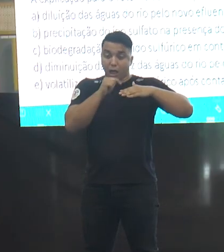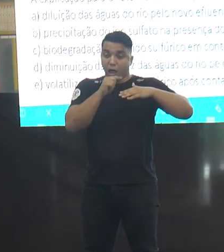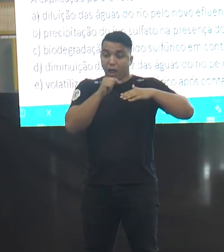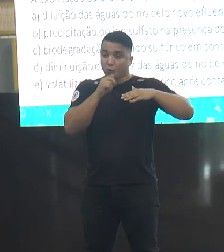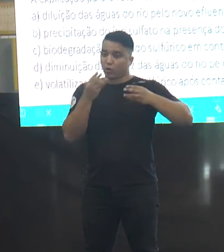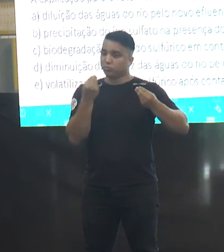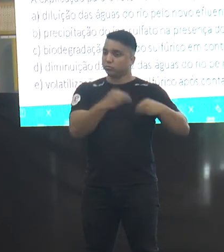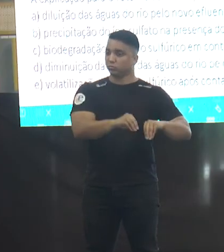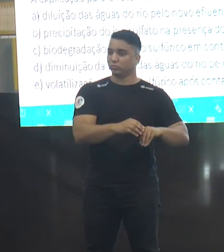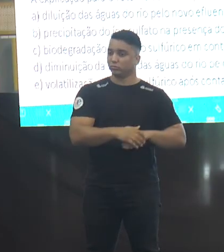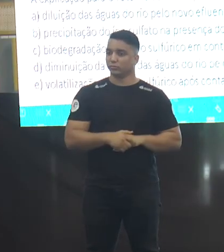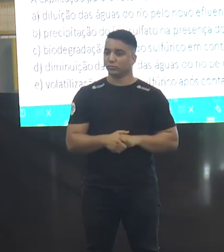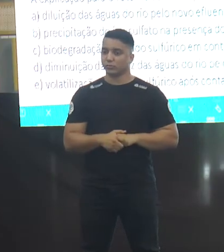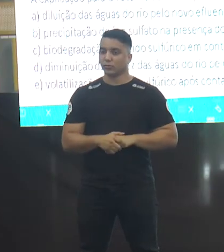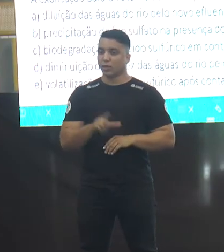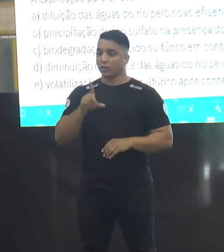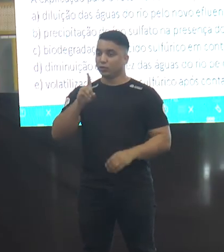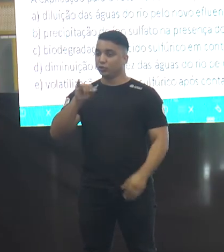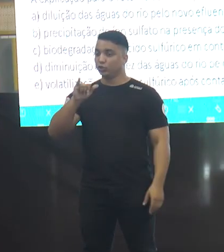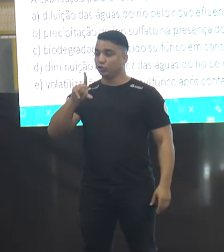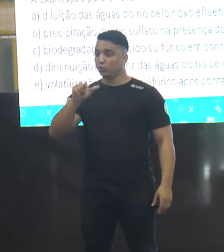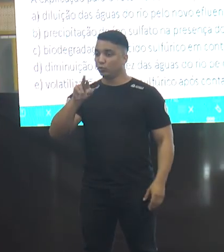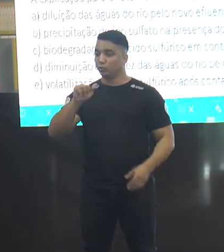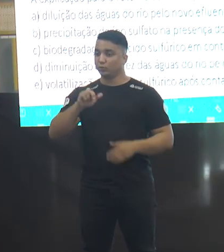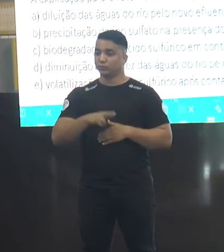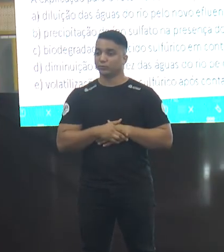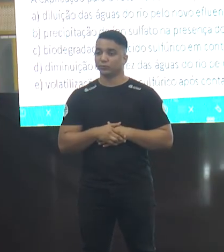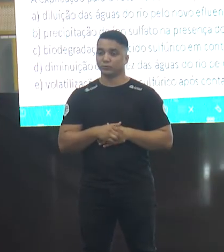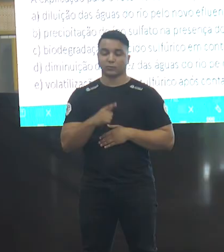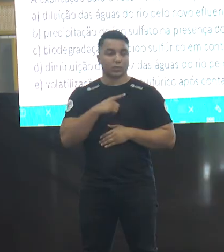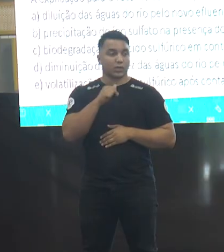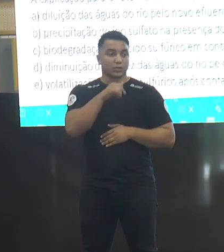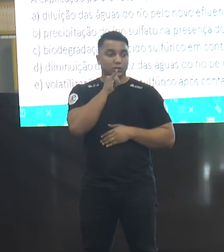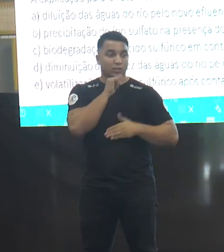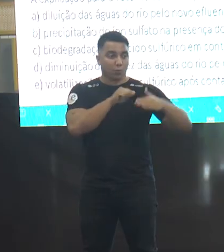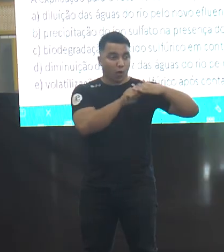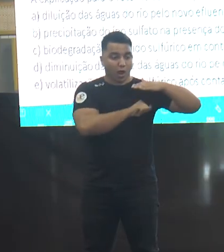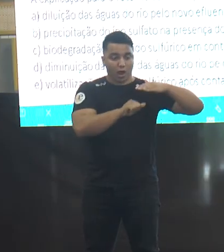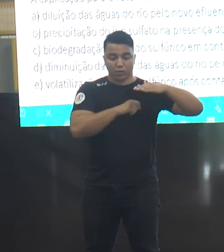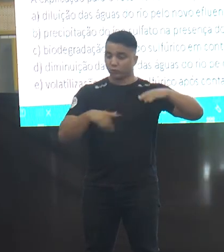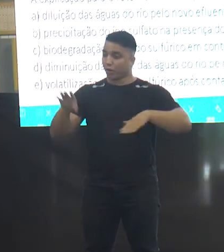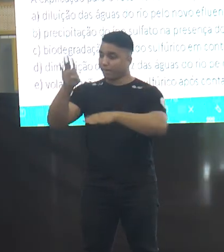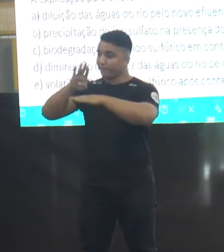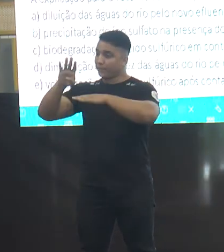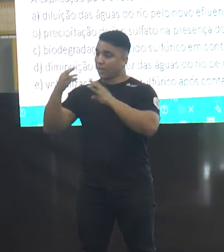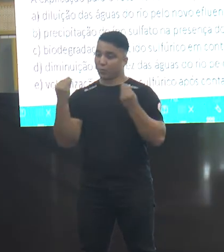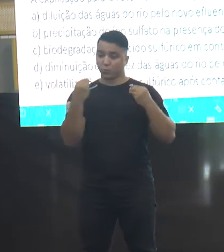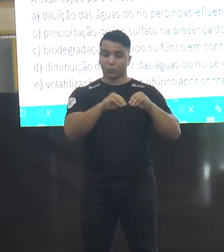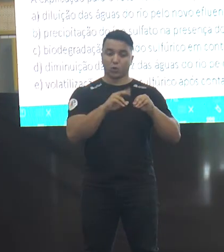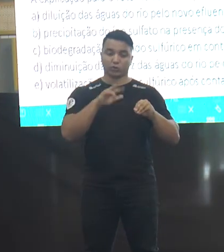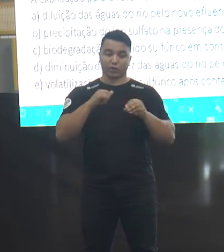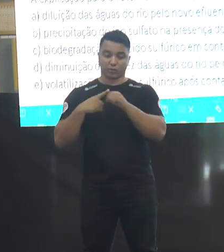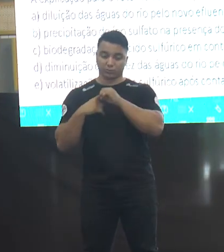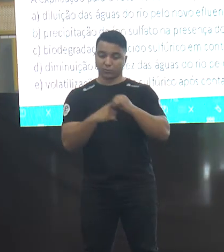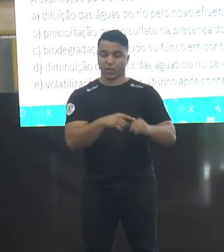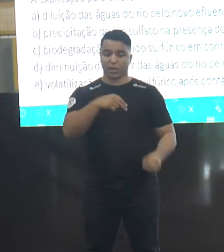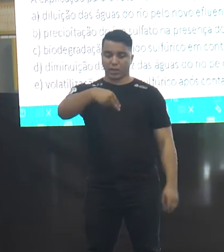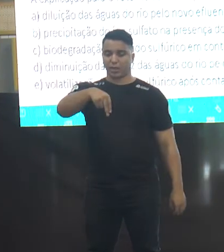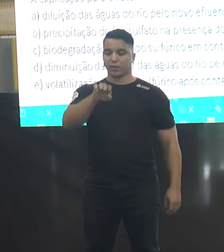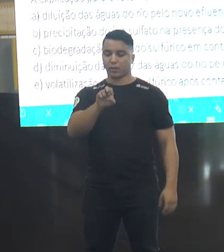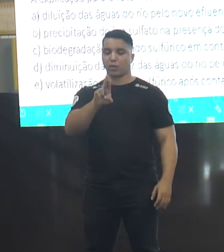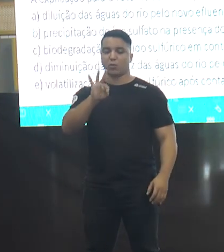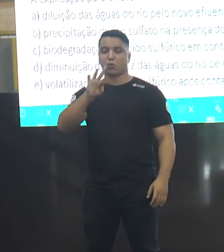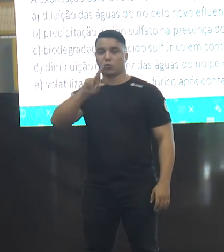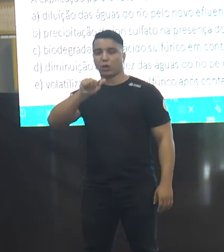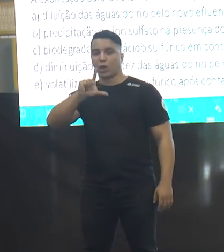Aí é diluir. Quando eu tenho um ácido e eu boto uma base, que foi o que ele fez aí, não é diluição,